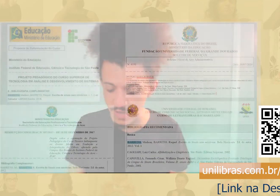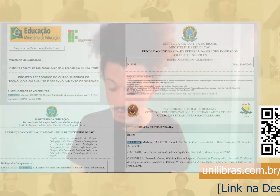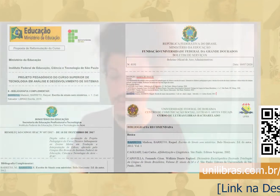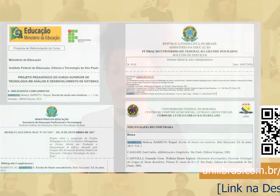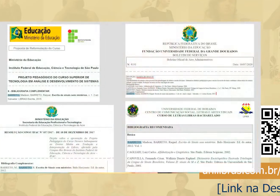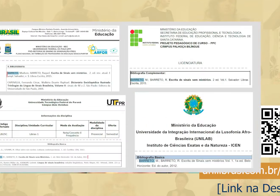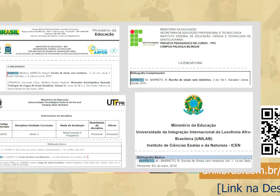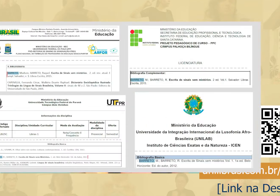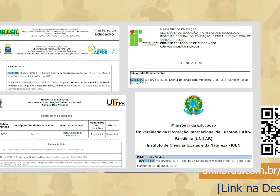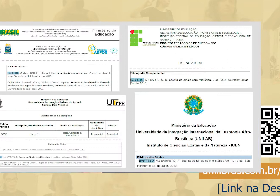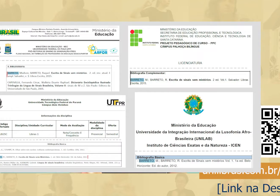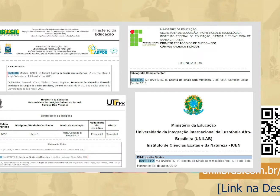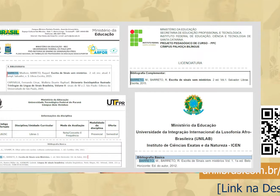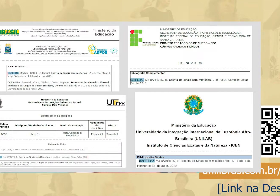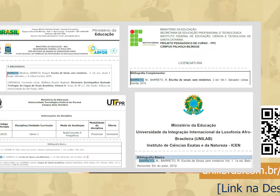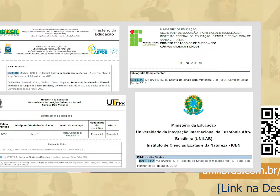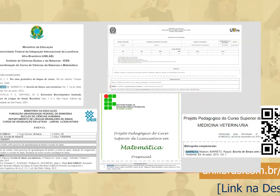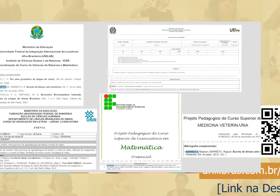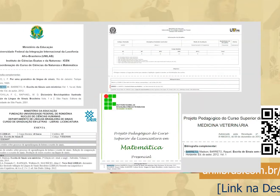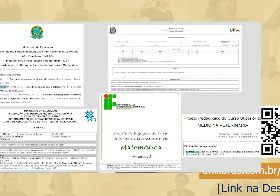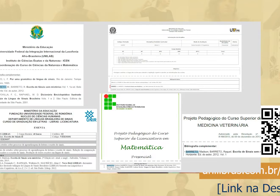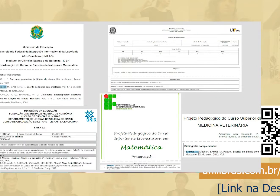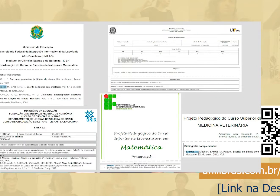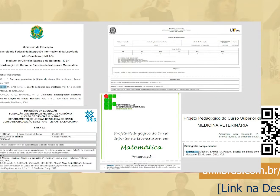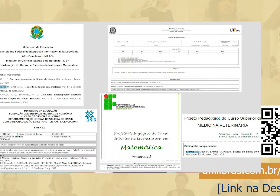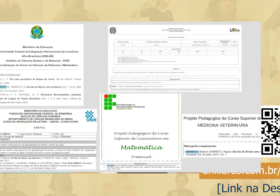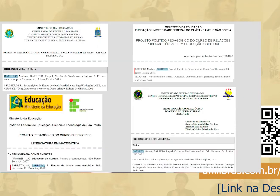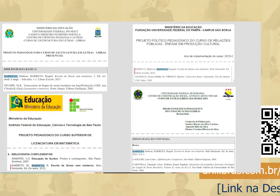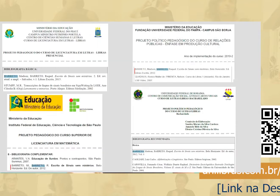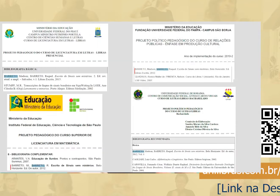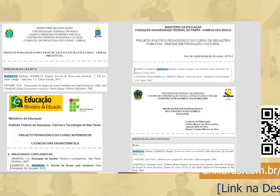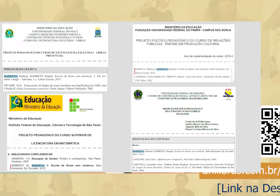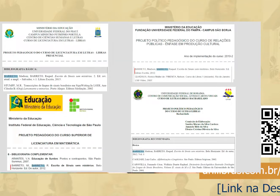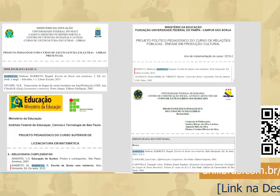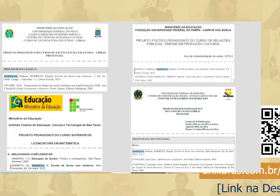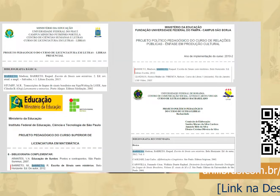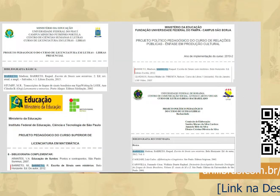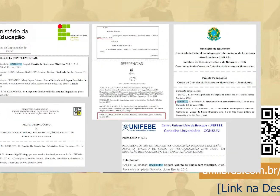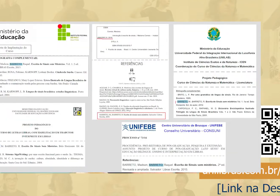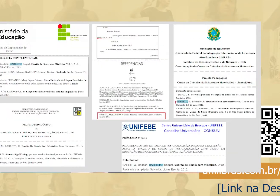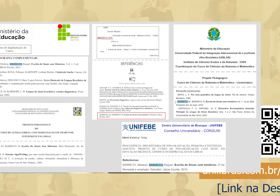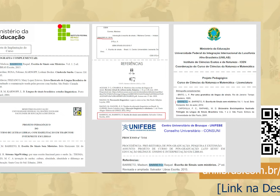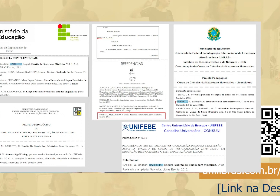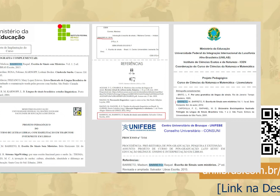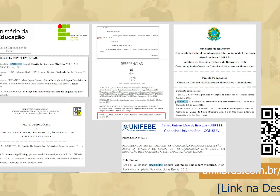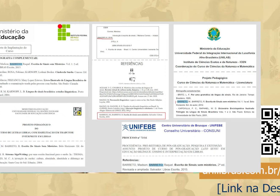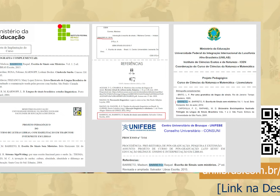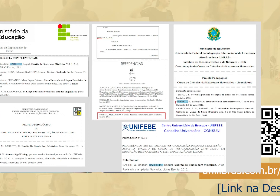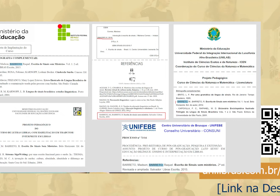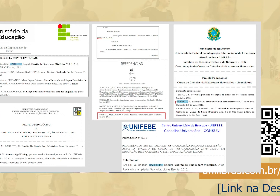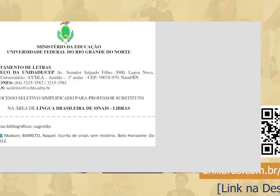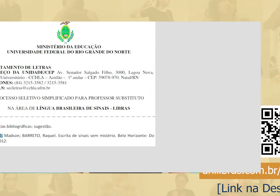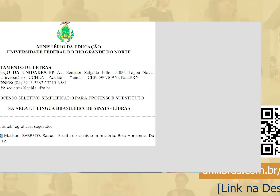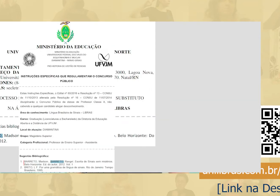Sinais e Mistérios, ele se tornou referência para essas universidades, para as escolas, para professores surdos, escolas, cursos de